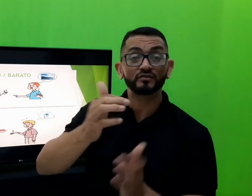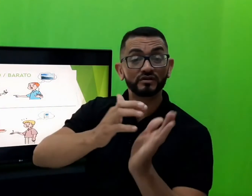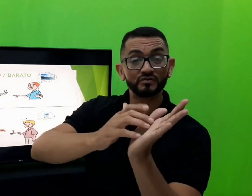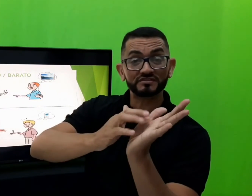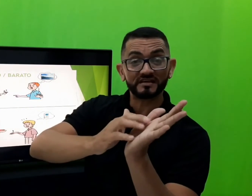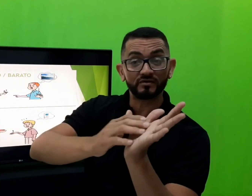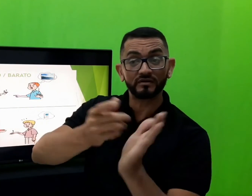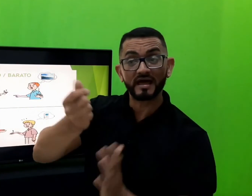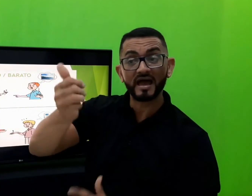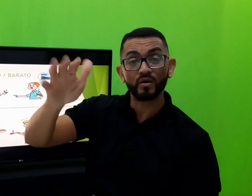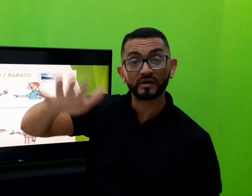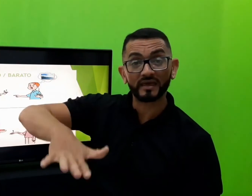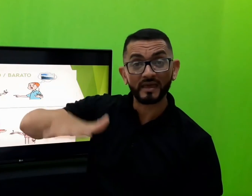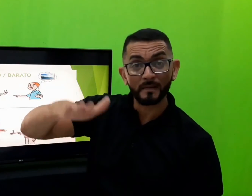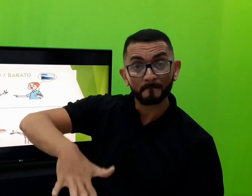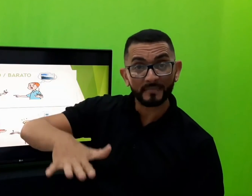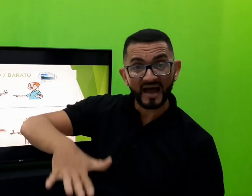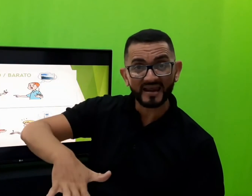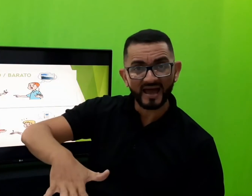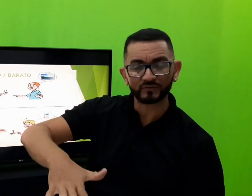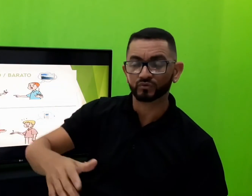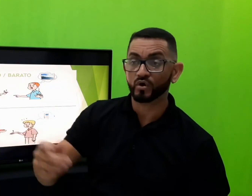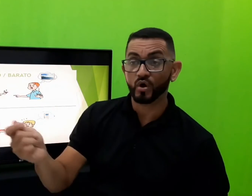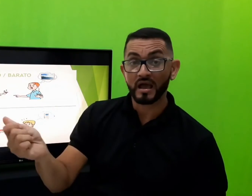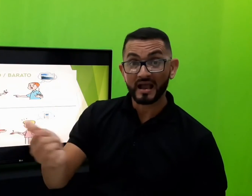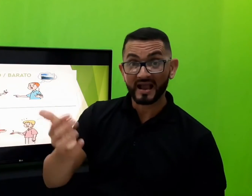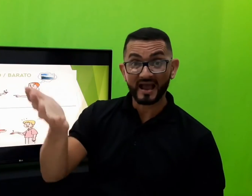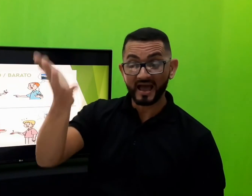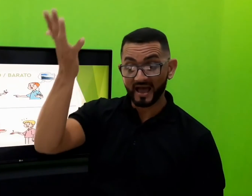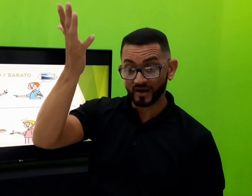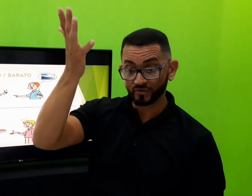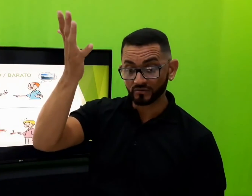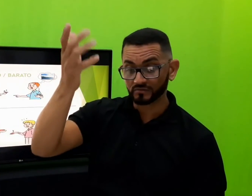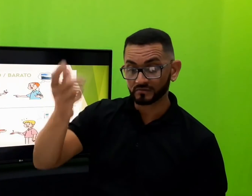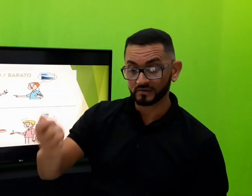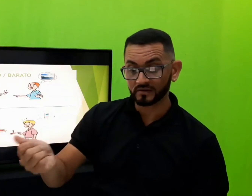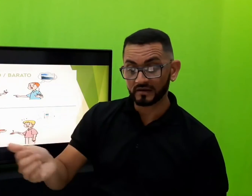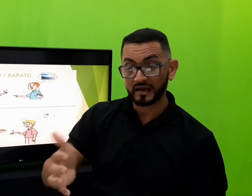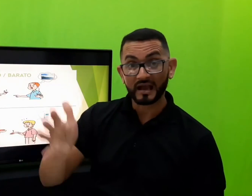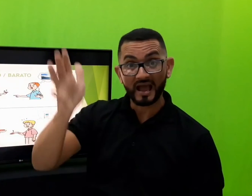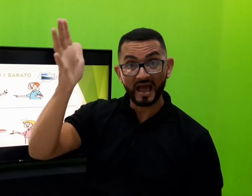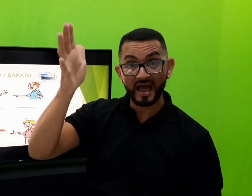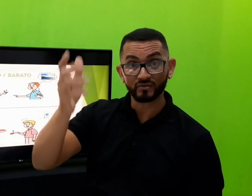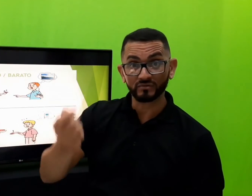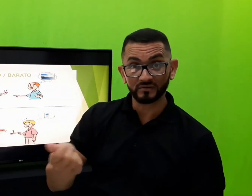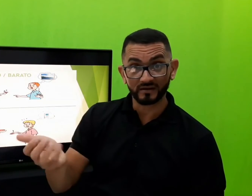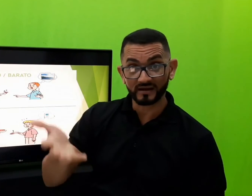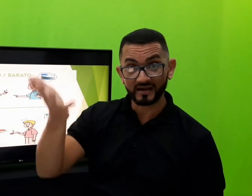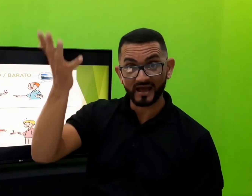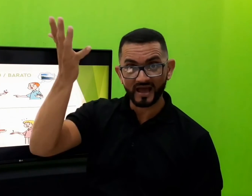Falando que o celular é o quê? Barato. Caro, caro,